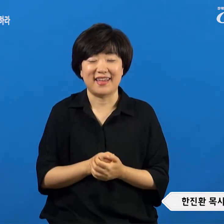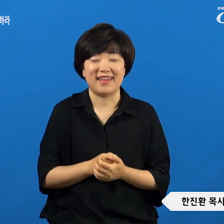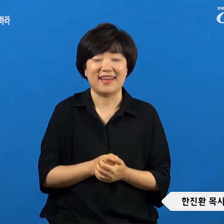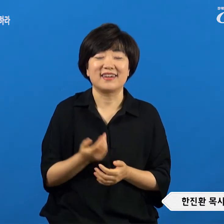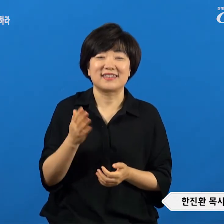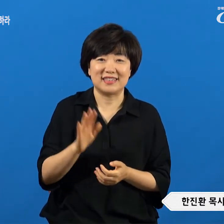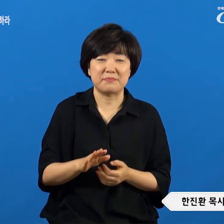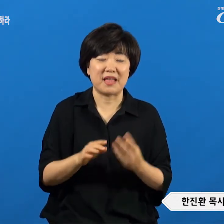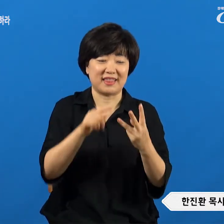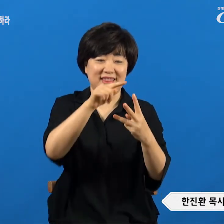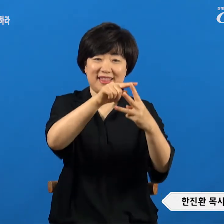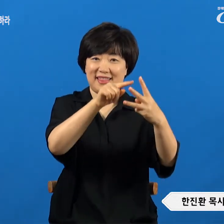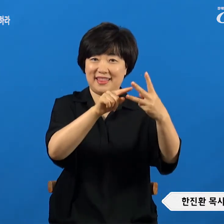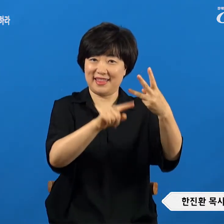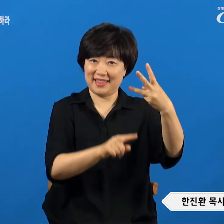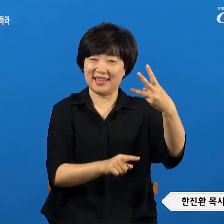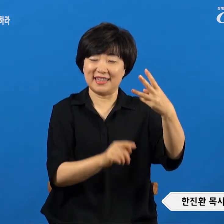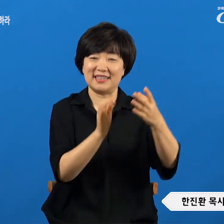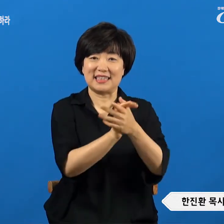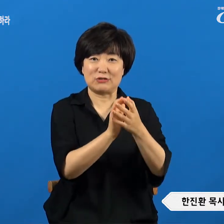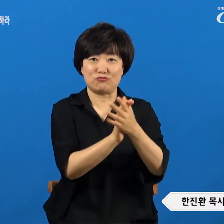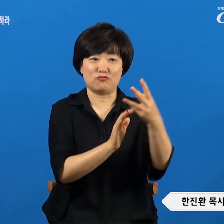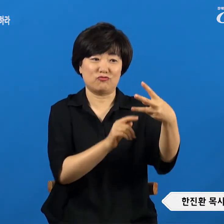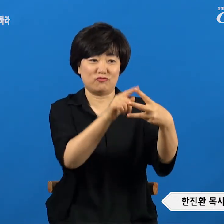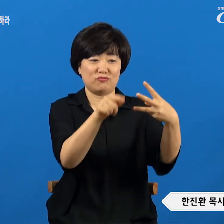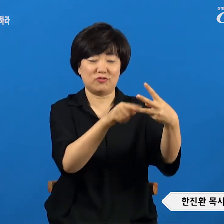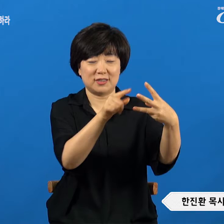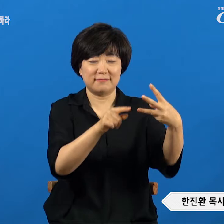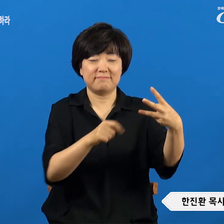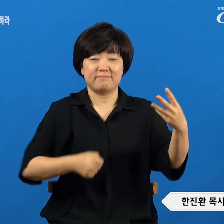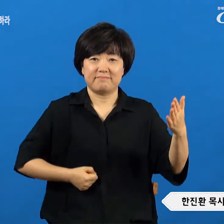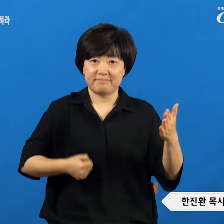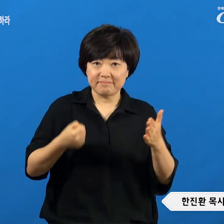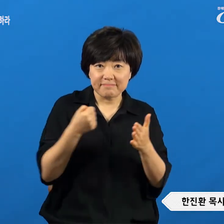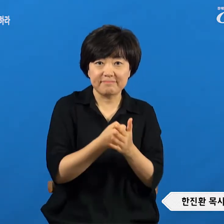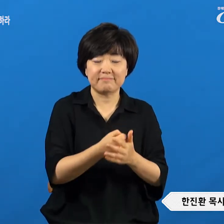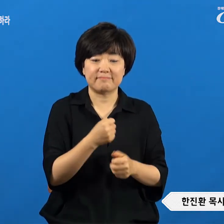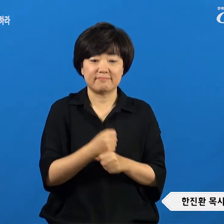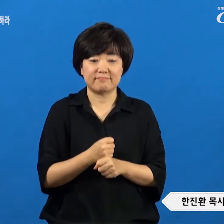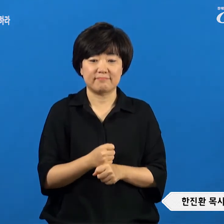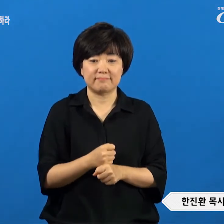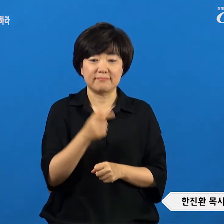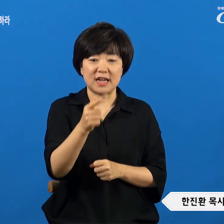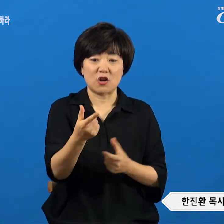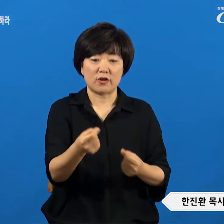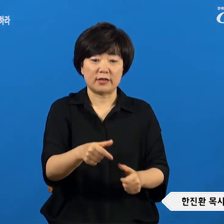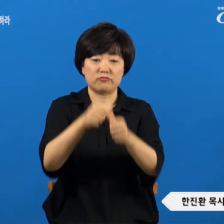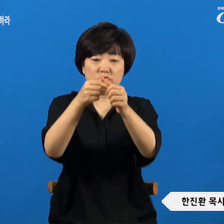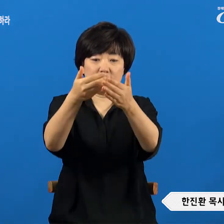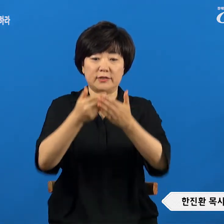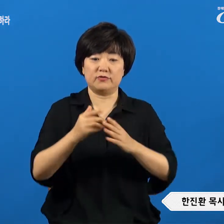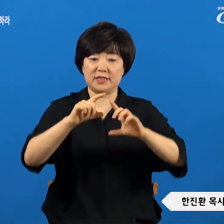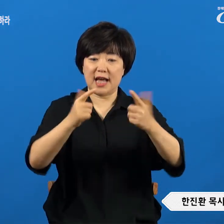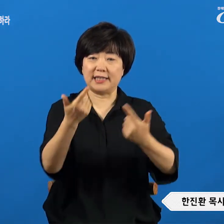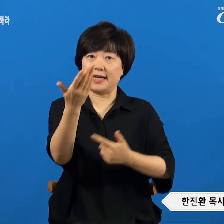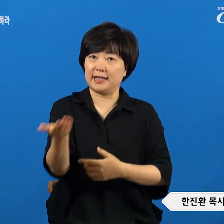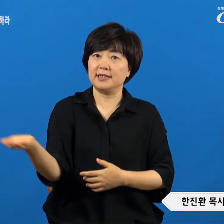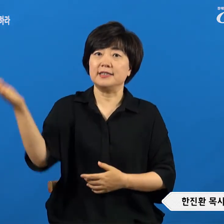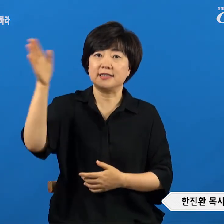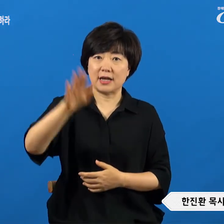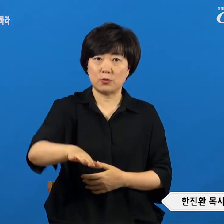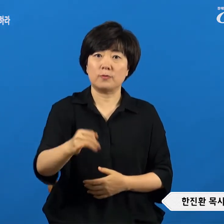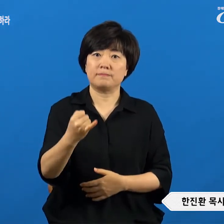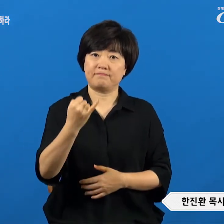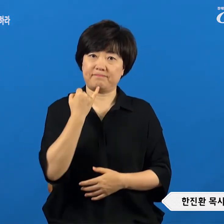그런데 사드락, 메삭, 아벤느고는 담대하게 그리 아니하실지라도 하고 외쳤습니다. 그건